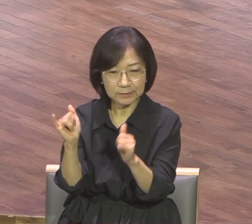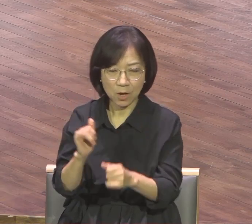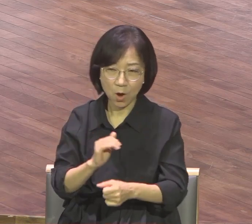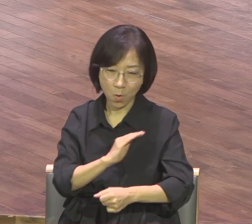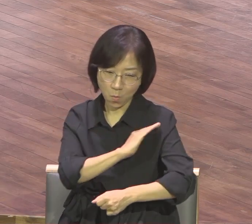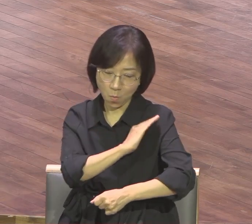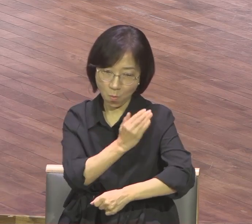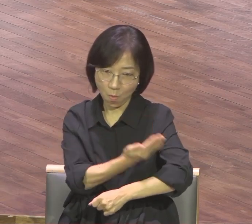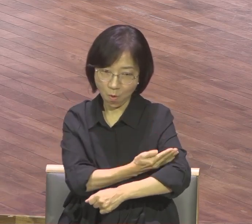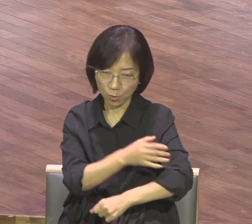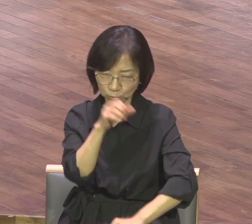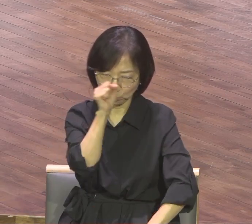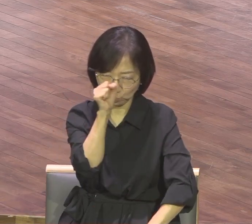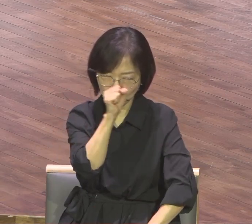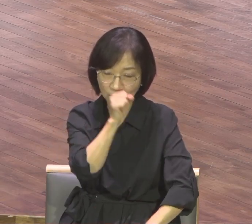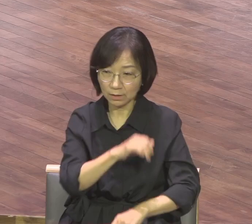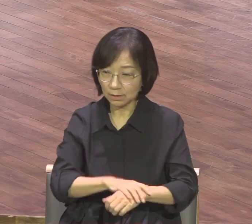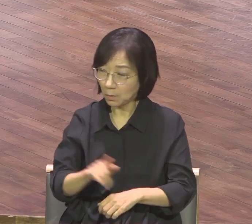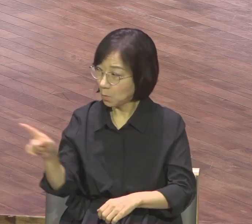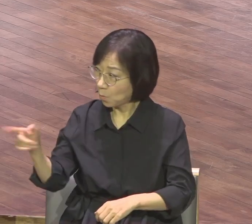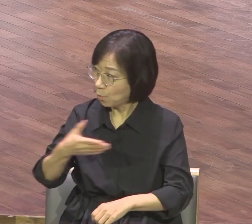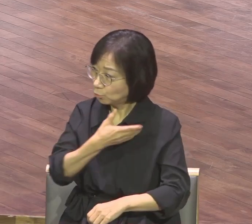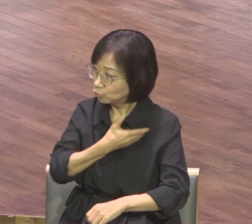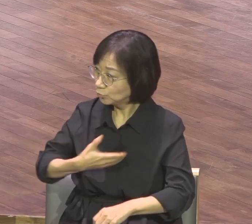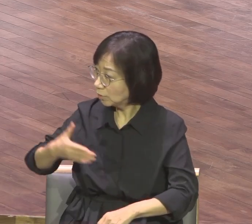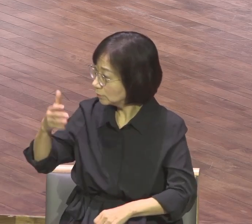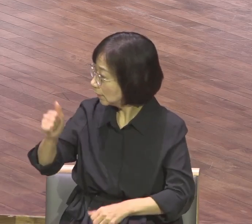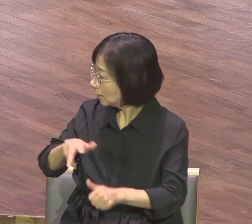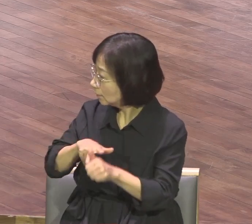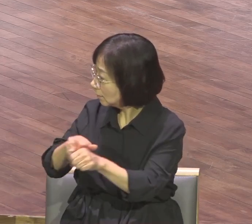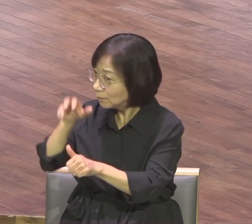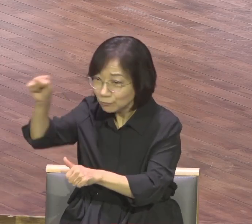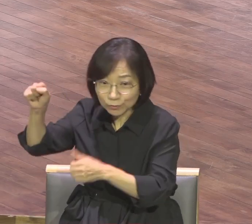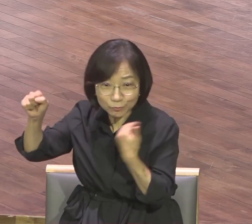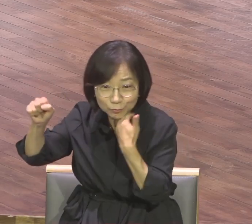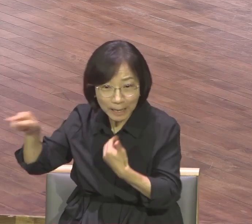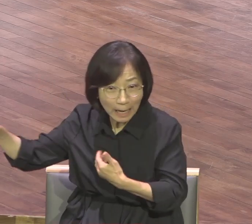권력을 좋아합니다. 오늘 또 우리 구청장 후보 한 분이 오셨는데